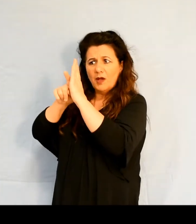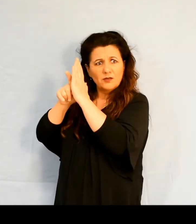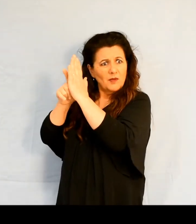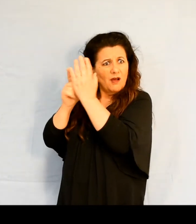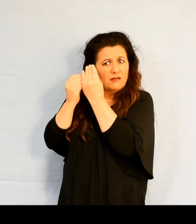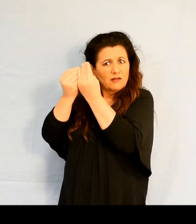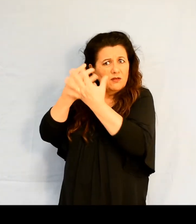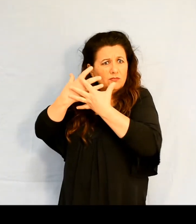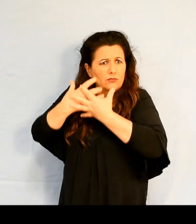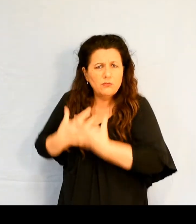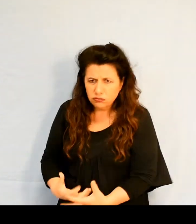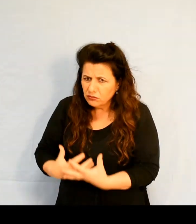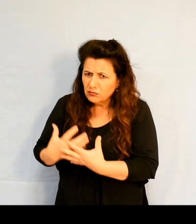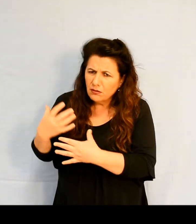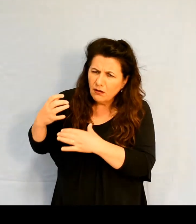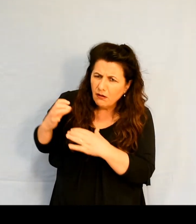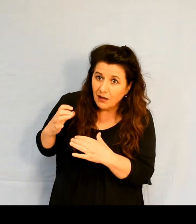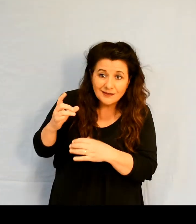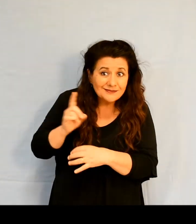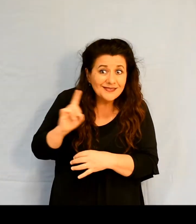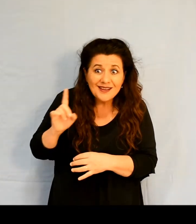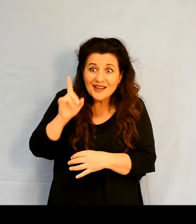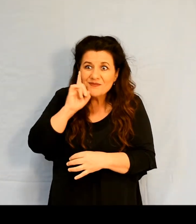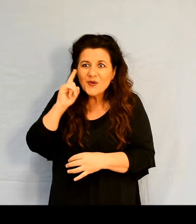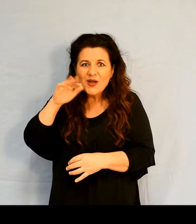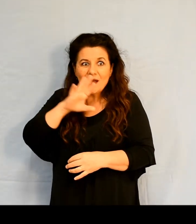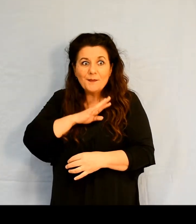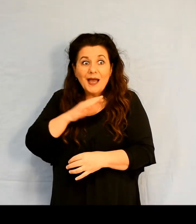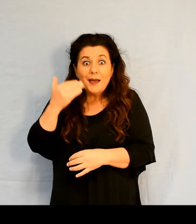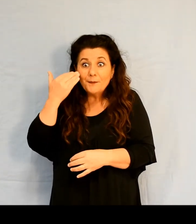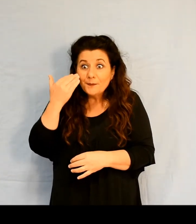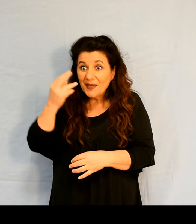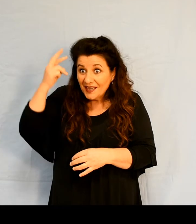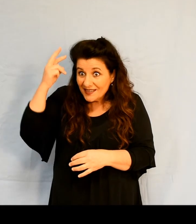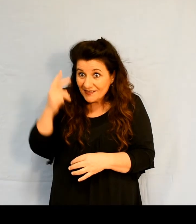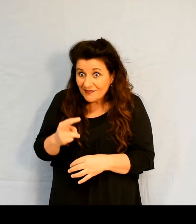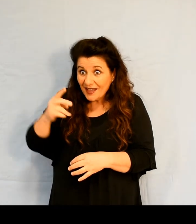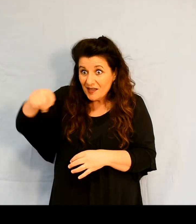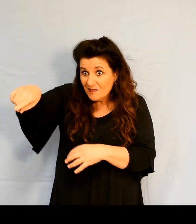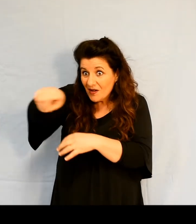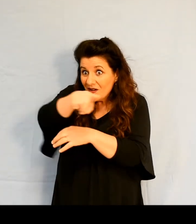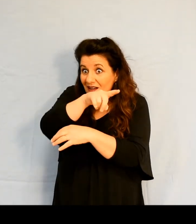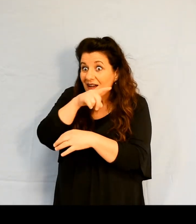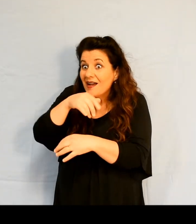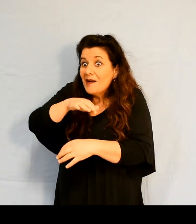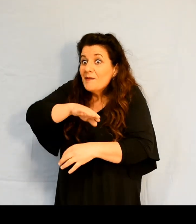Puisque tout être qui est né de Dieu est vainqueur du monde.